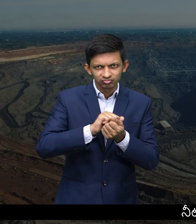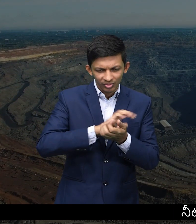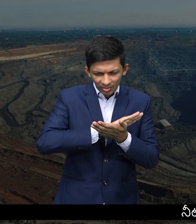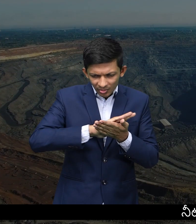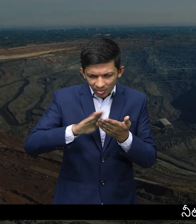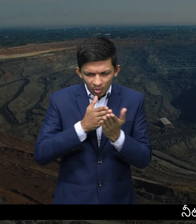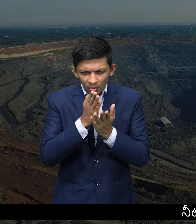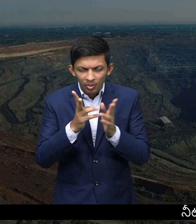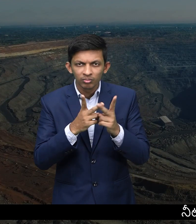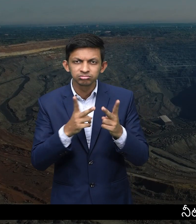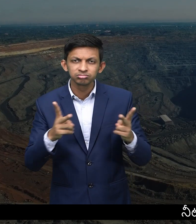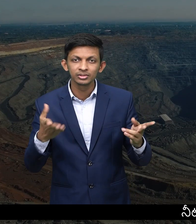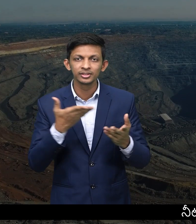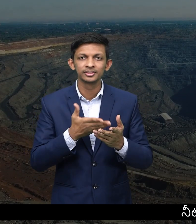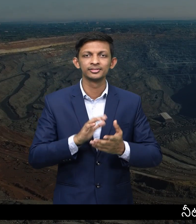నీటితో కడగడం,